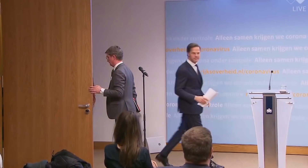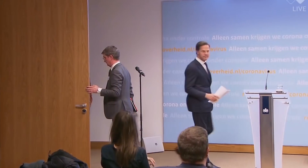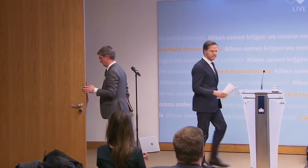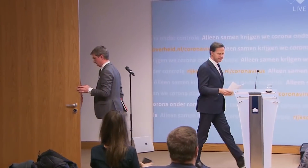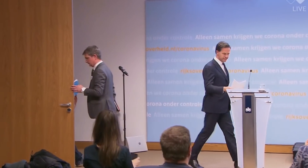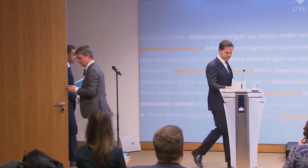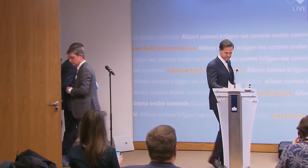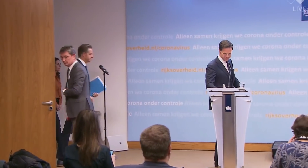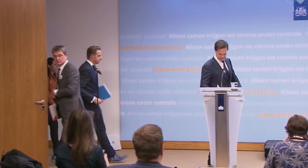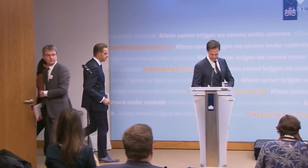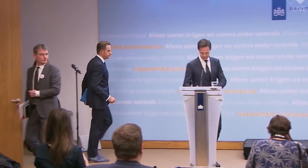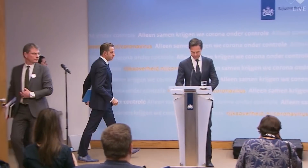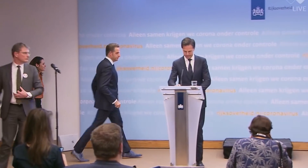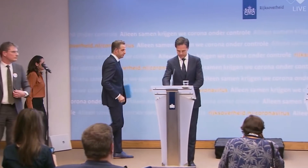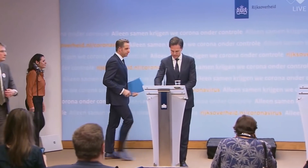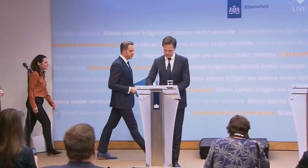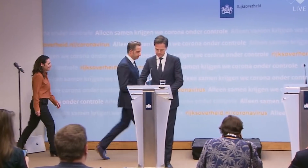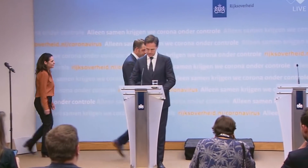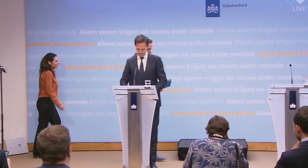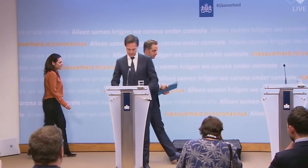deur gaat open en daar zijn ze.